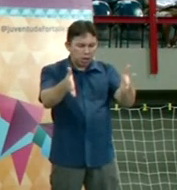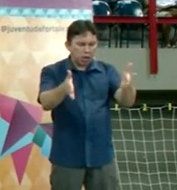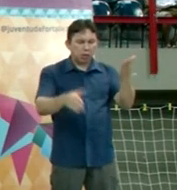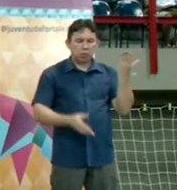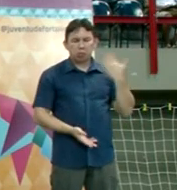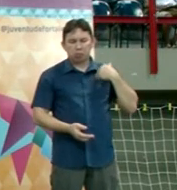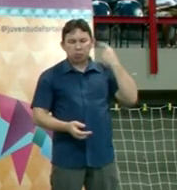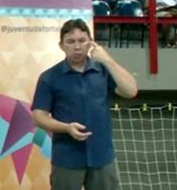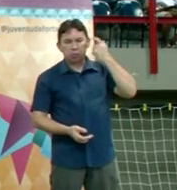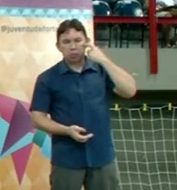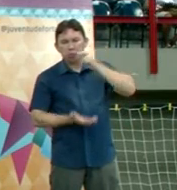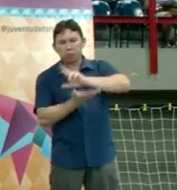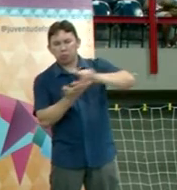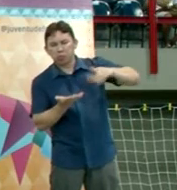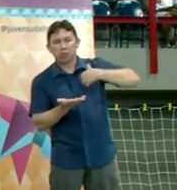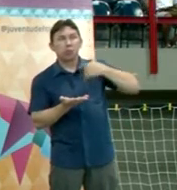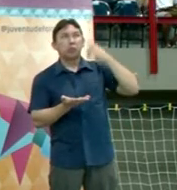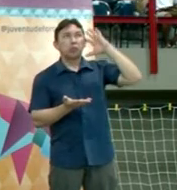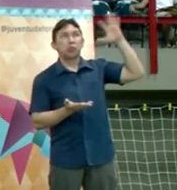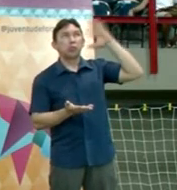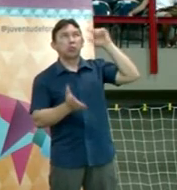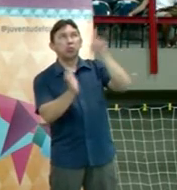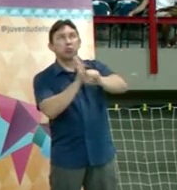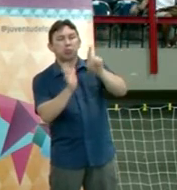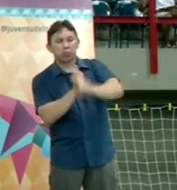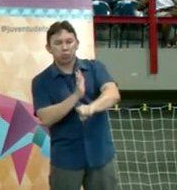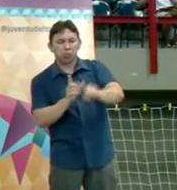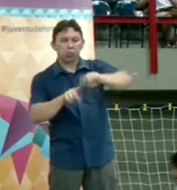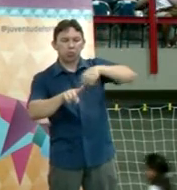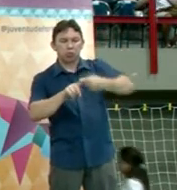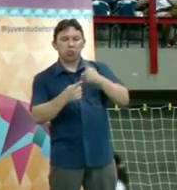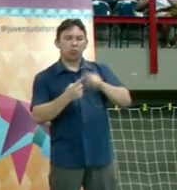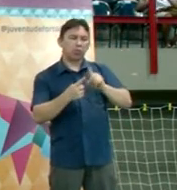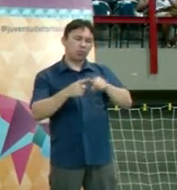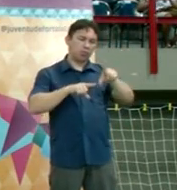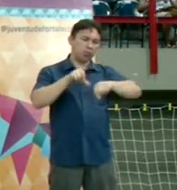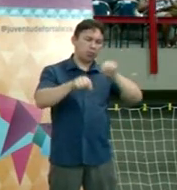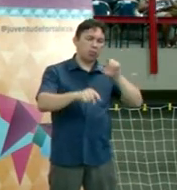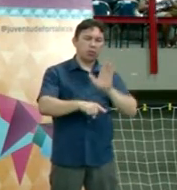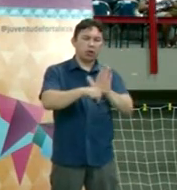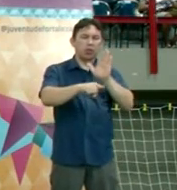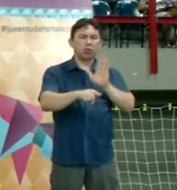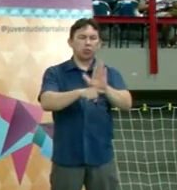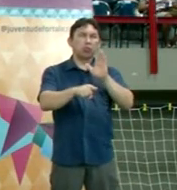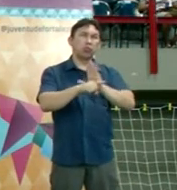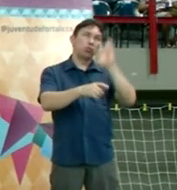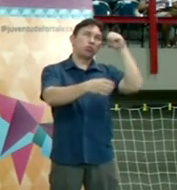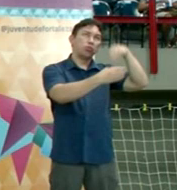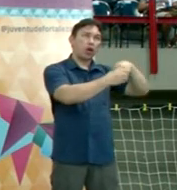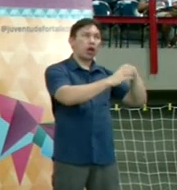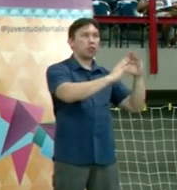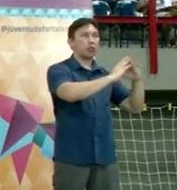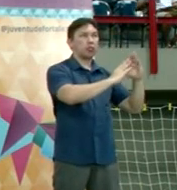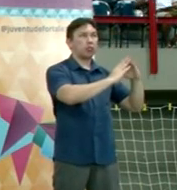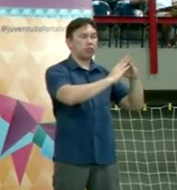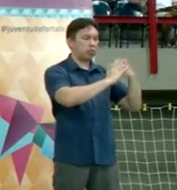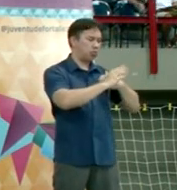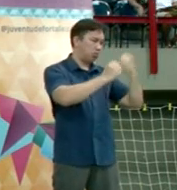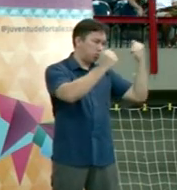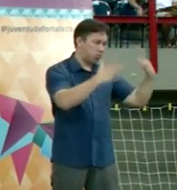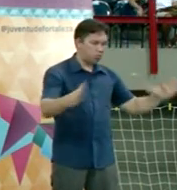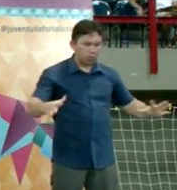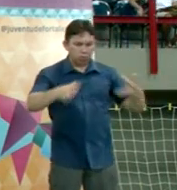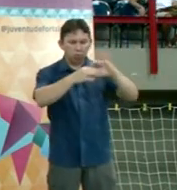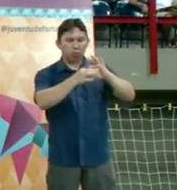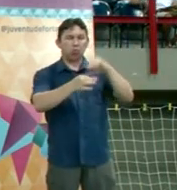possível, falar do máximo de teoria, já resolvendo questões. Eu escolhi questões que te ajudassem nas questões de casa, então você vai perceber,